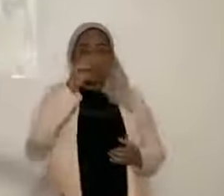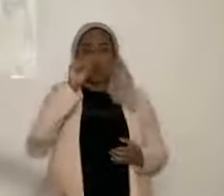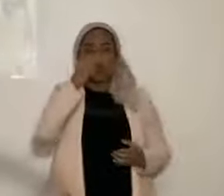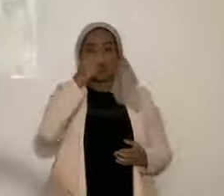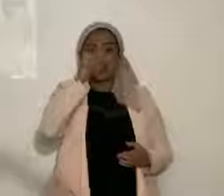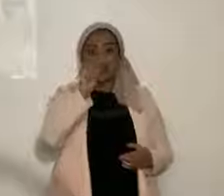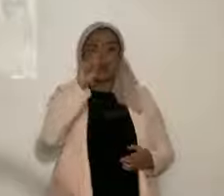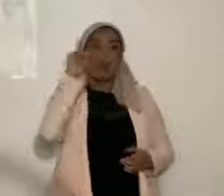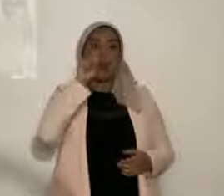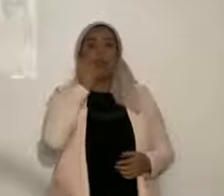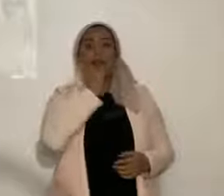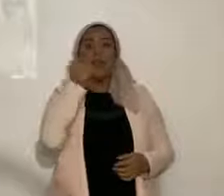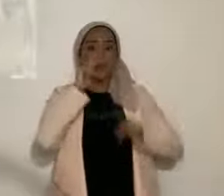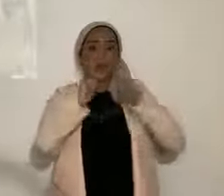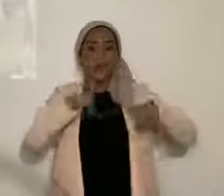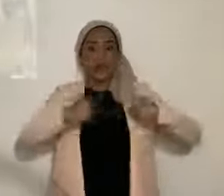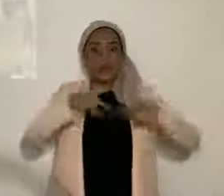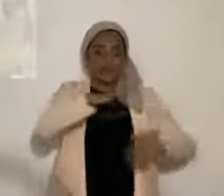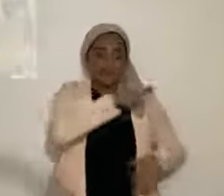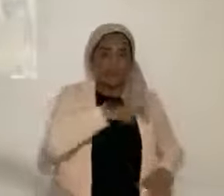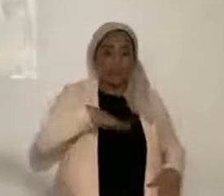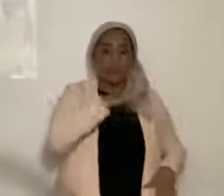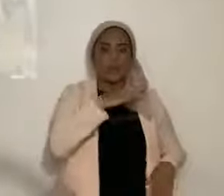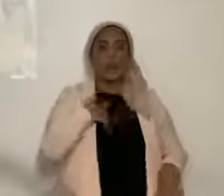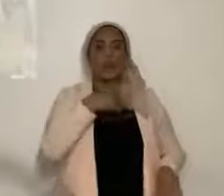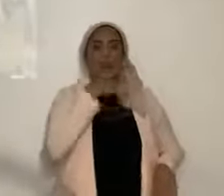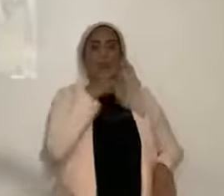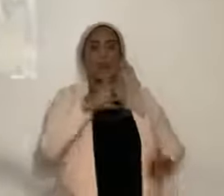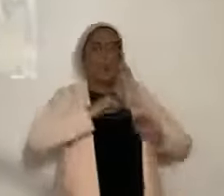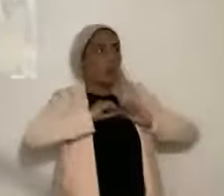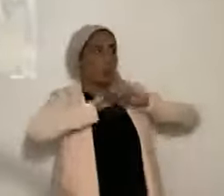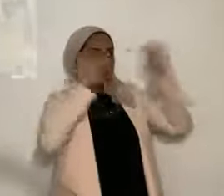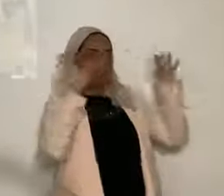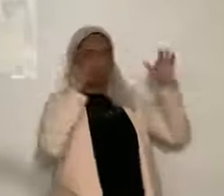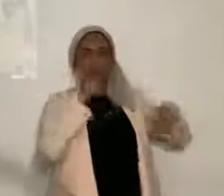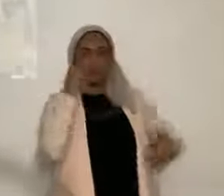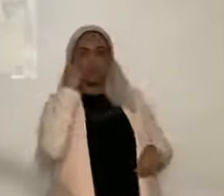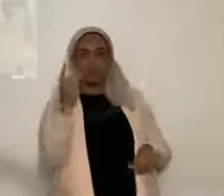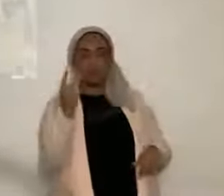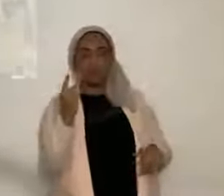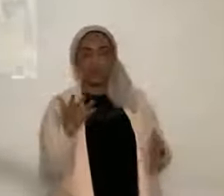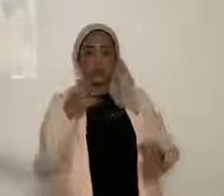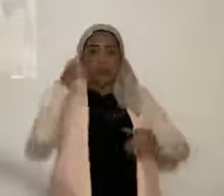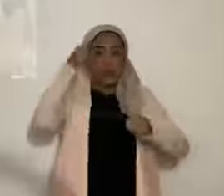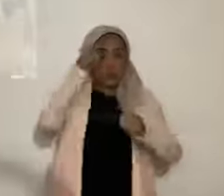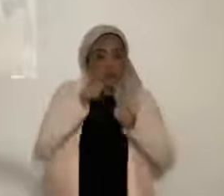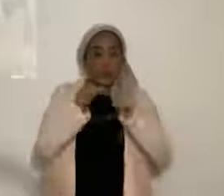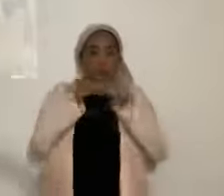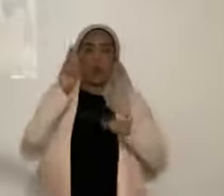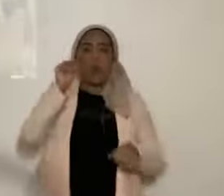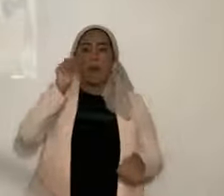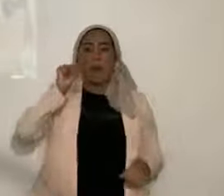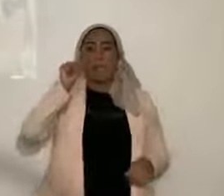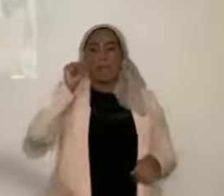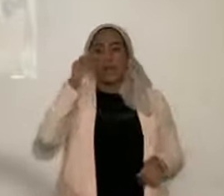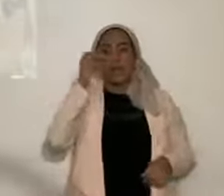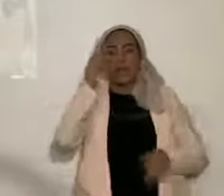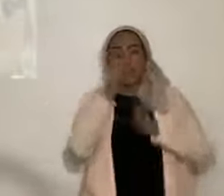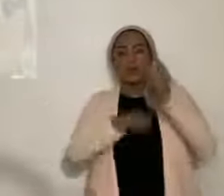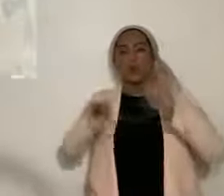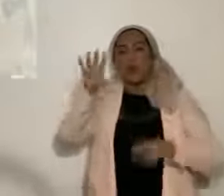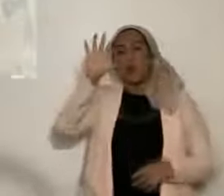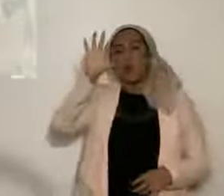donde estaban todos nuestros padres israelitas, había luz física. Recordemos siempre Mateo 25, mantén tu